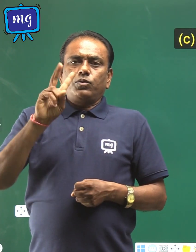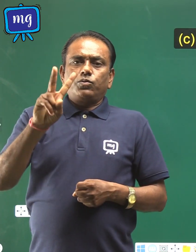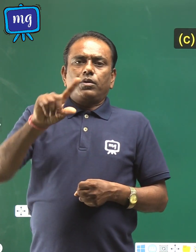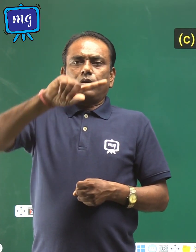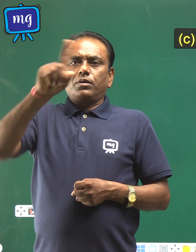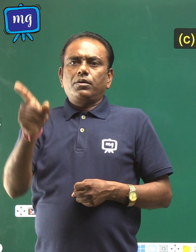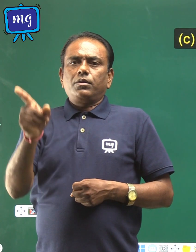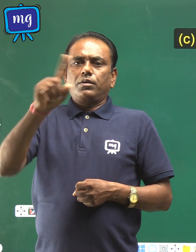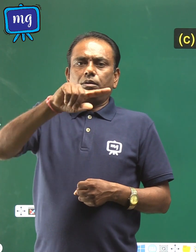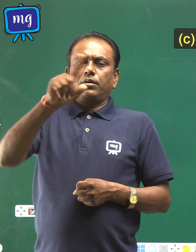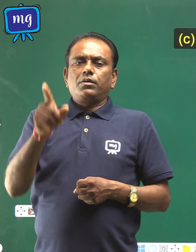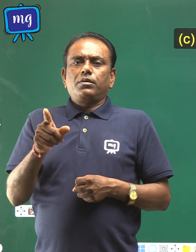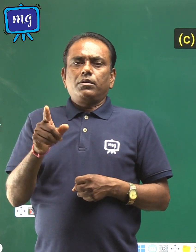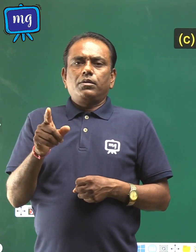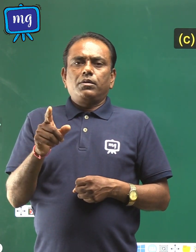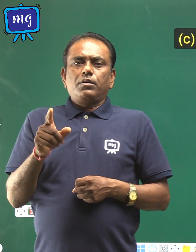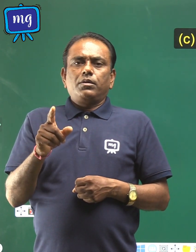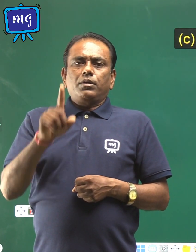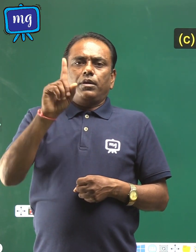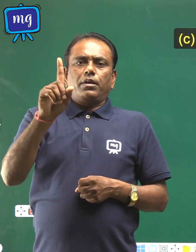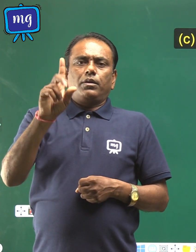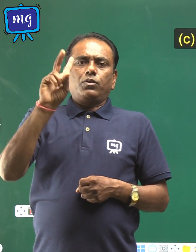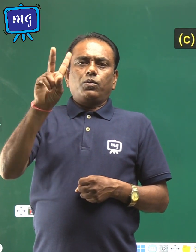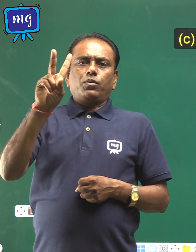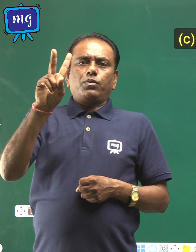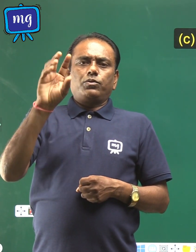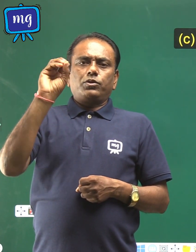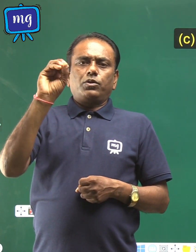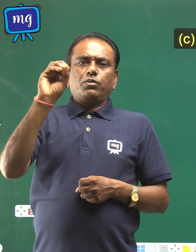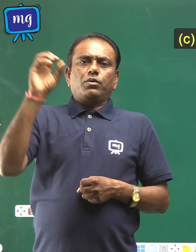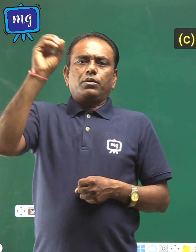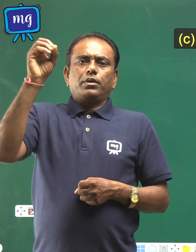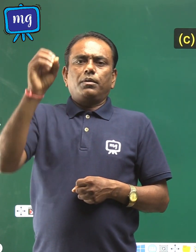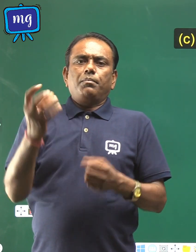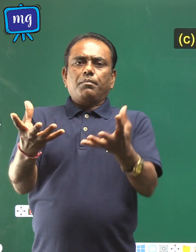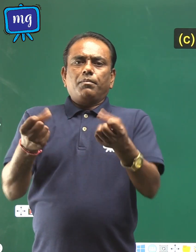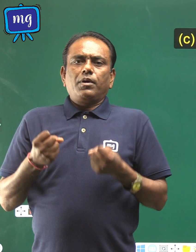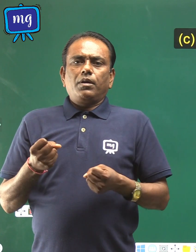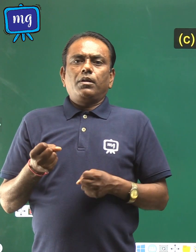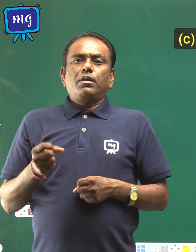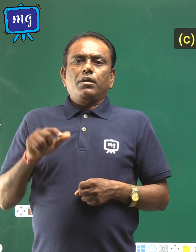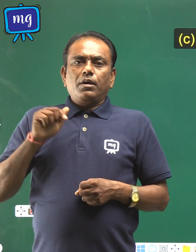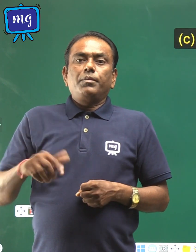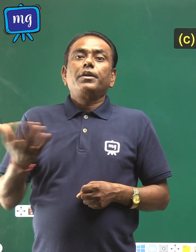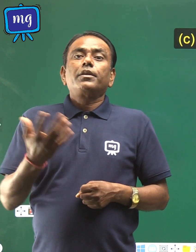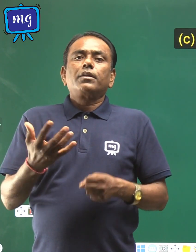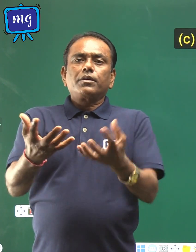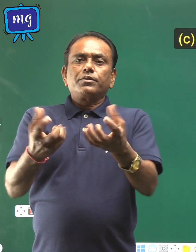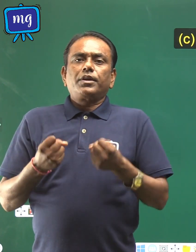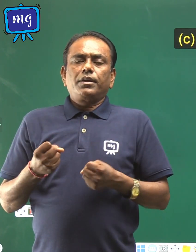दूसरा चाप काटेंगे 120 डिग्री पे आता है। हमको कितना चाहिए